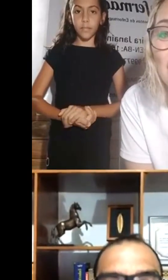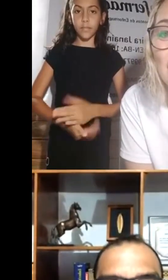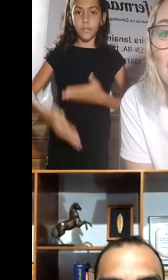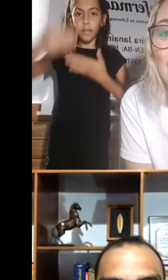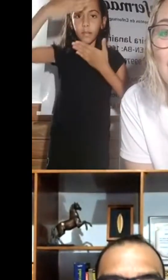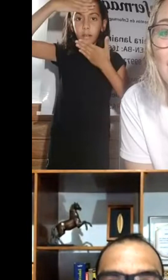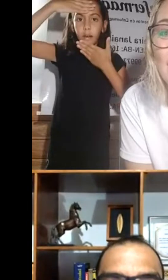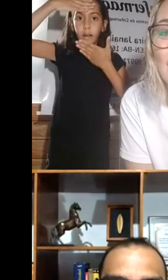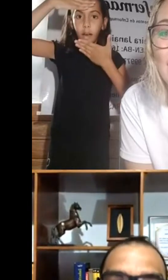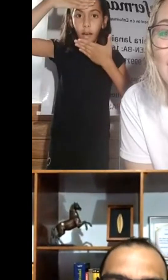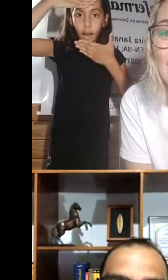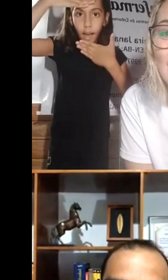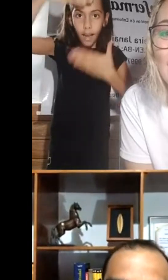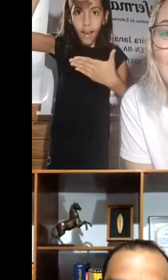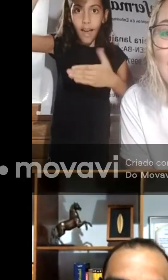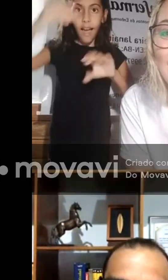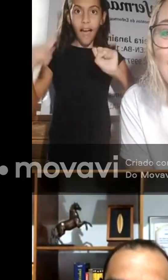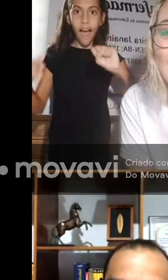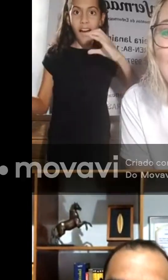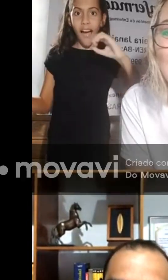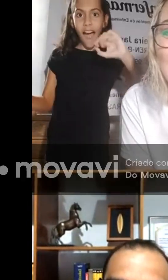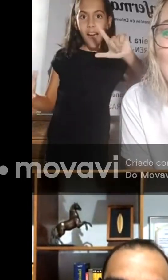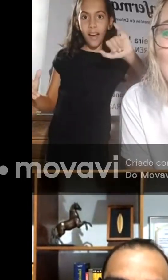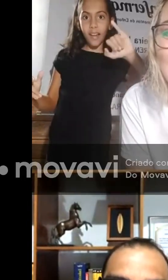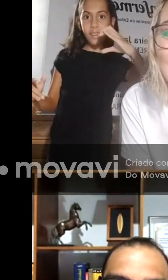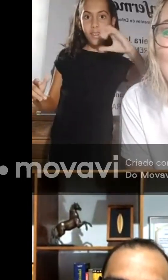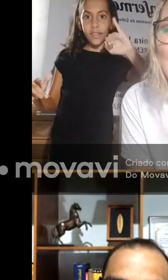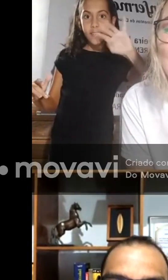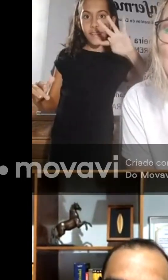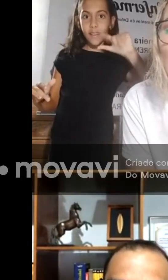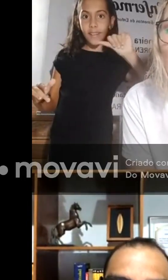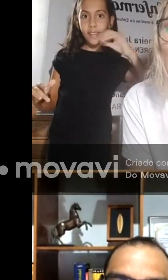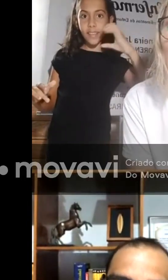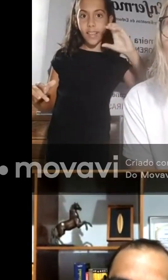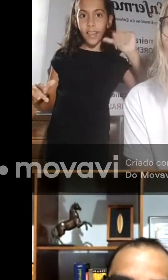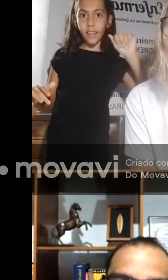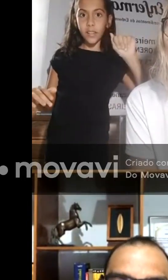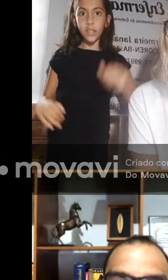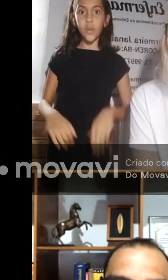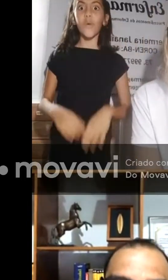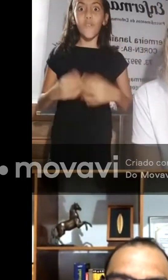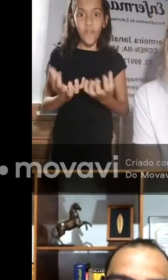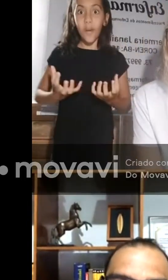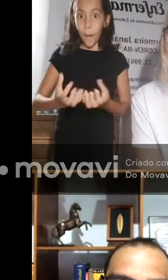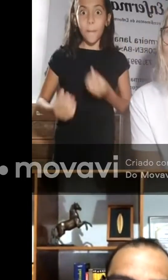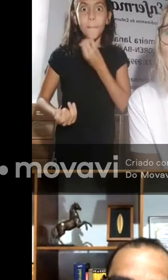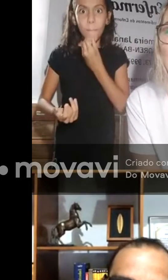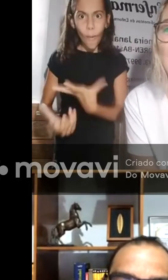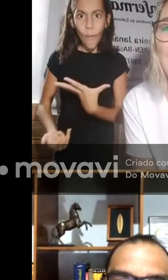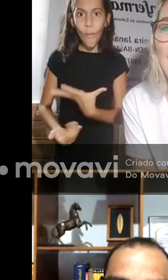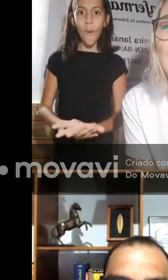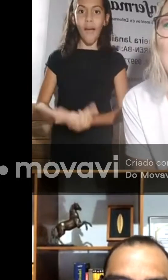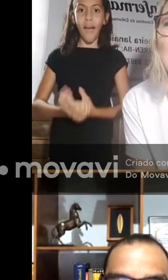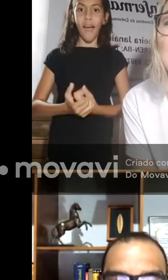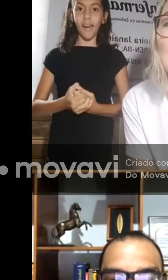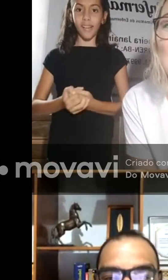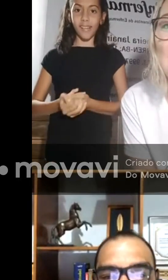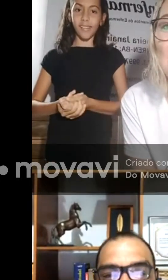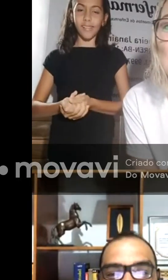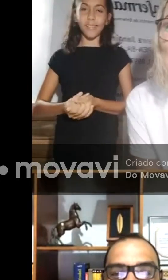foi atendida, que a minha princesa Inaê está aí fazendo a linguagem em Libras. Muito